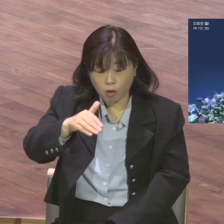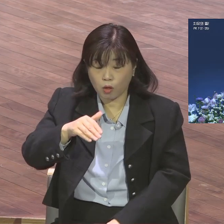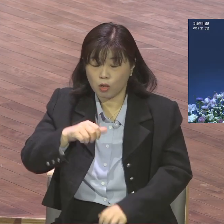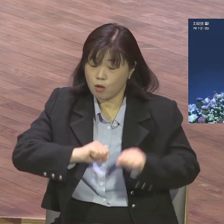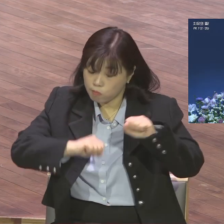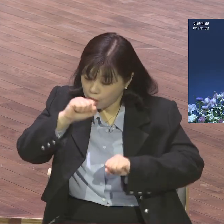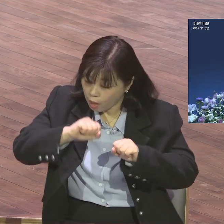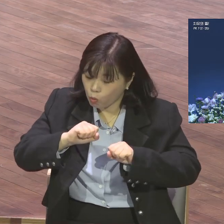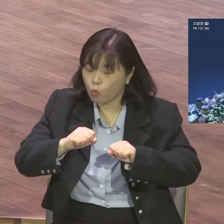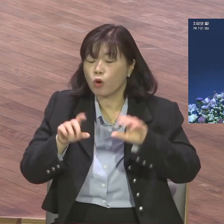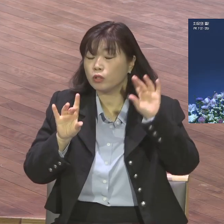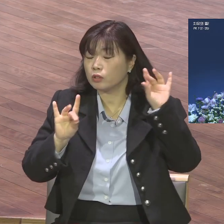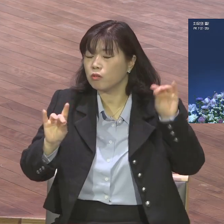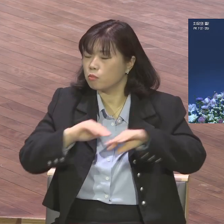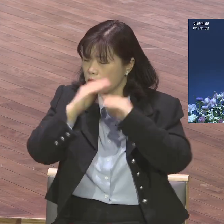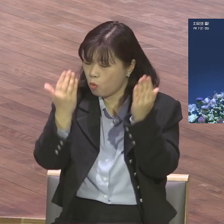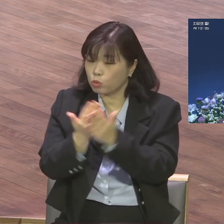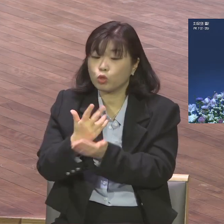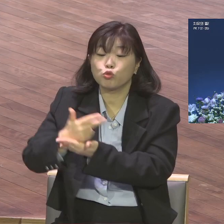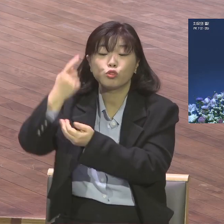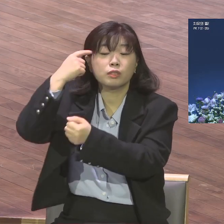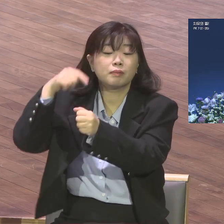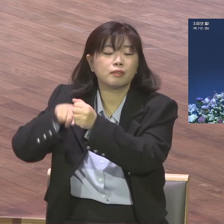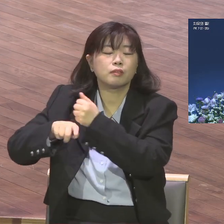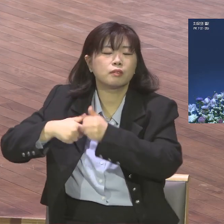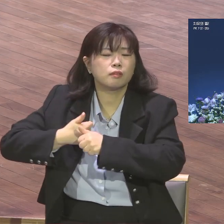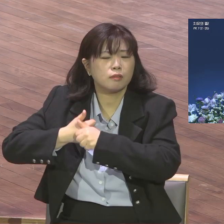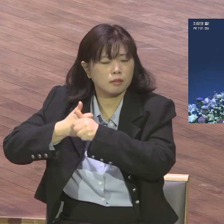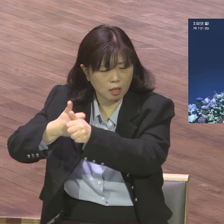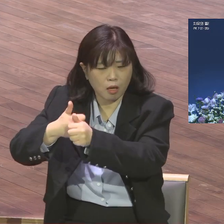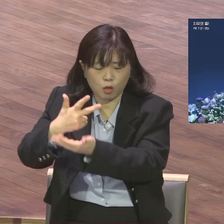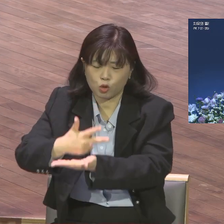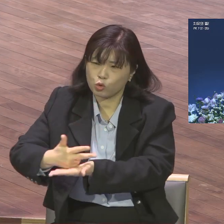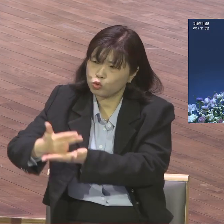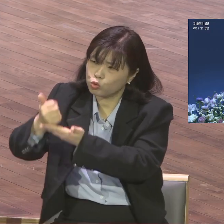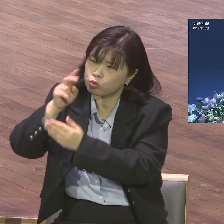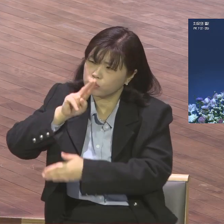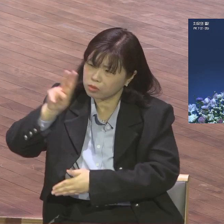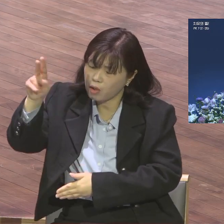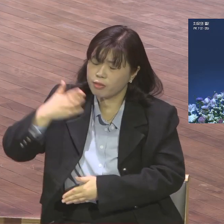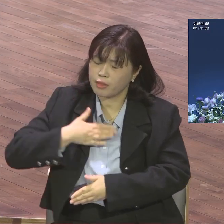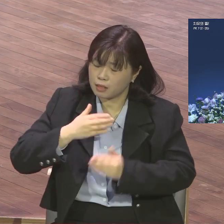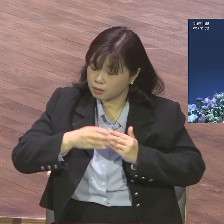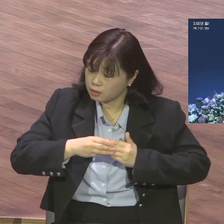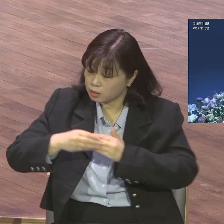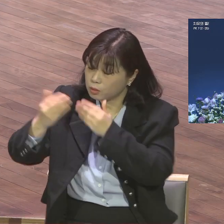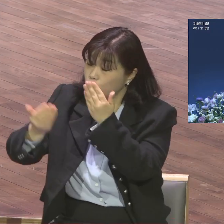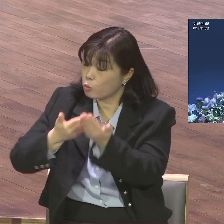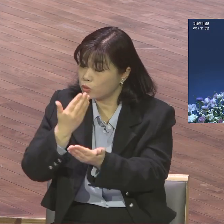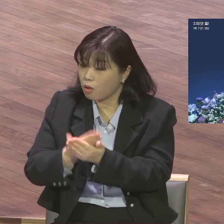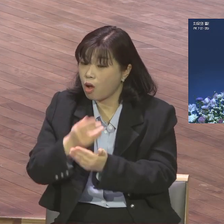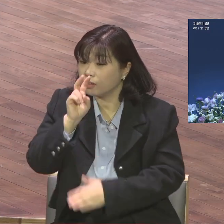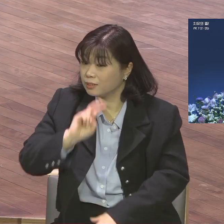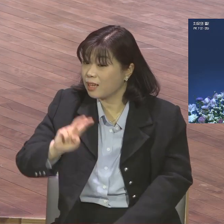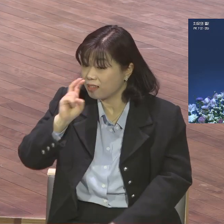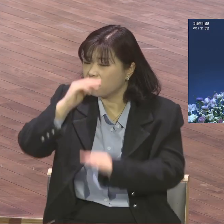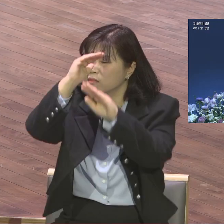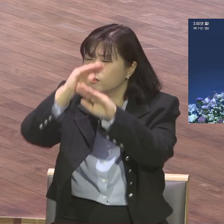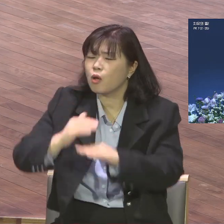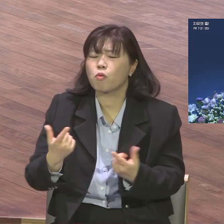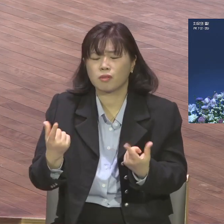서는 것 주의 뜻에 있으리. 오 주여 나를 이끄소서.